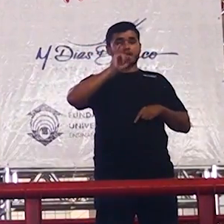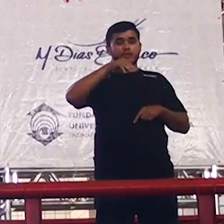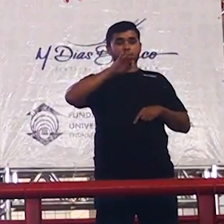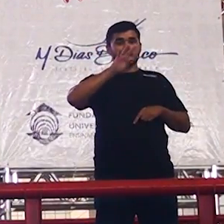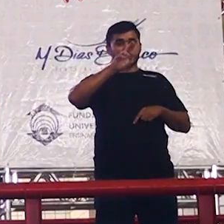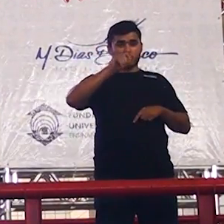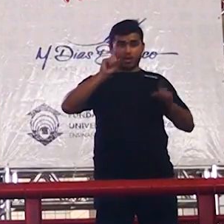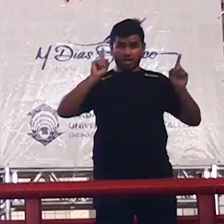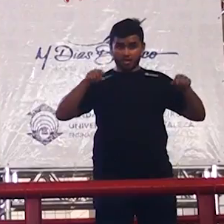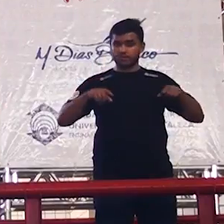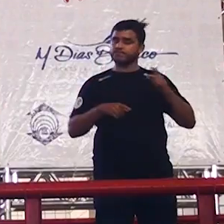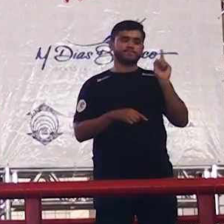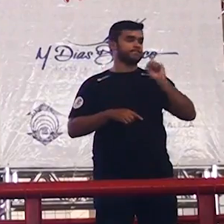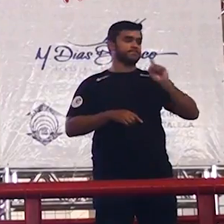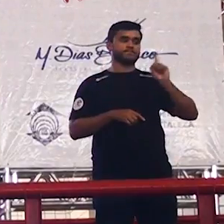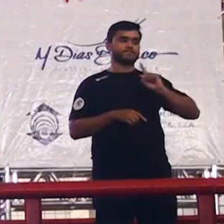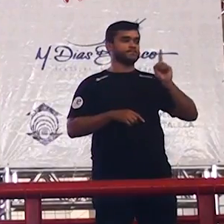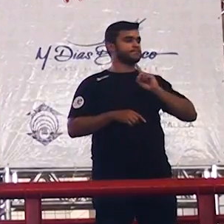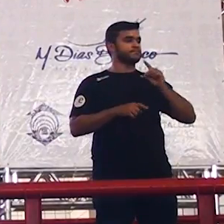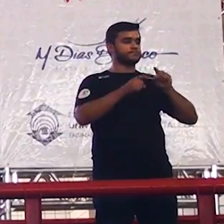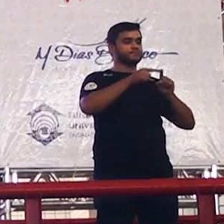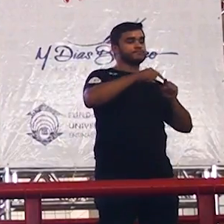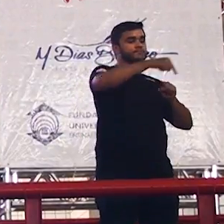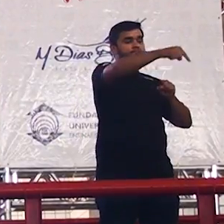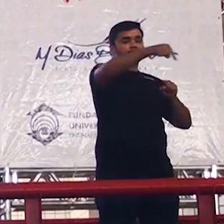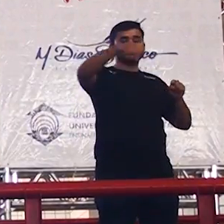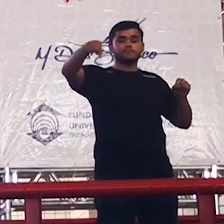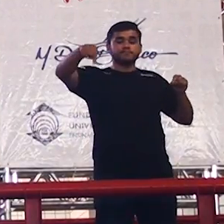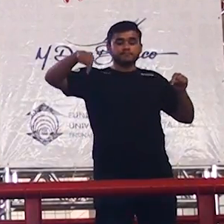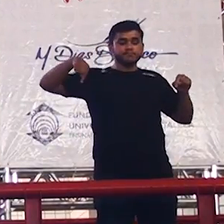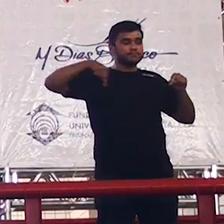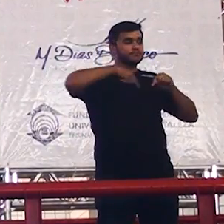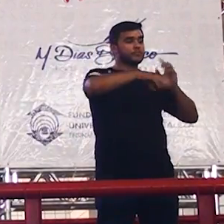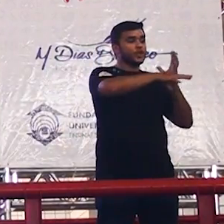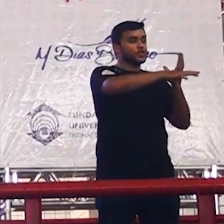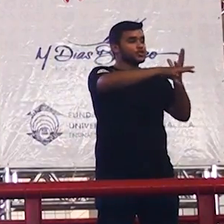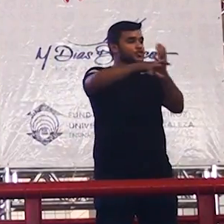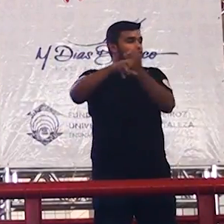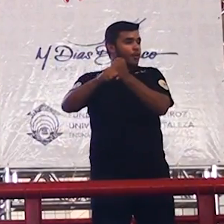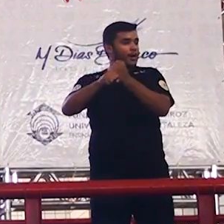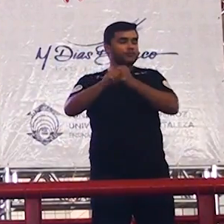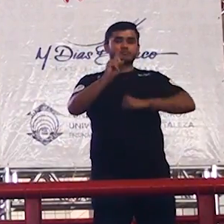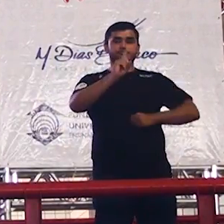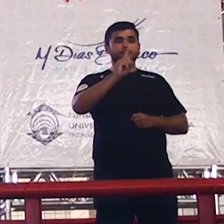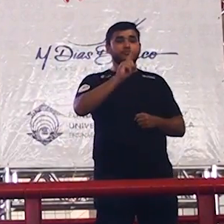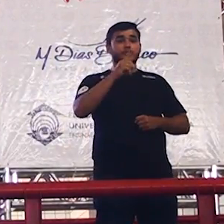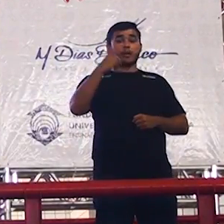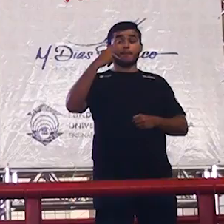Não. Esse P não é o perímetro. Esse P é o